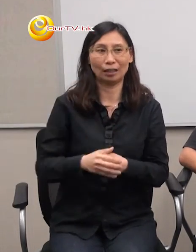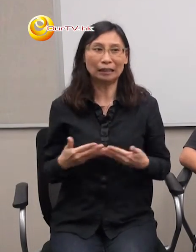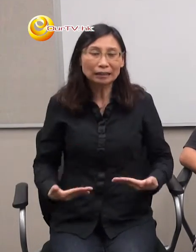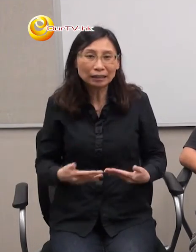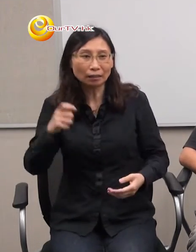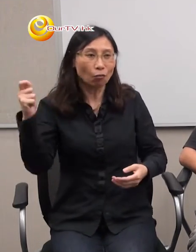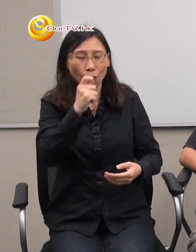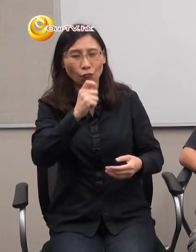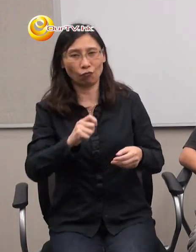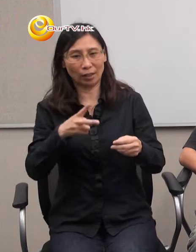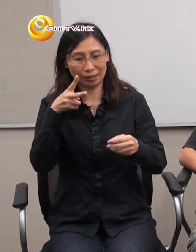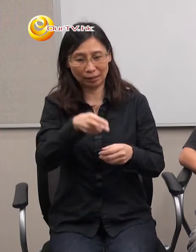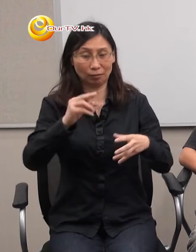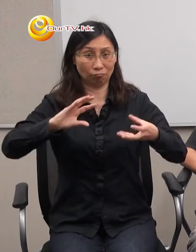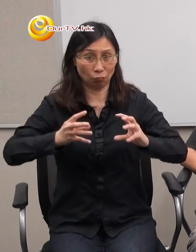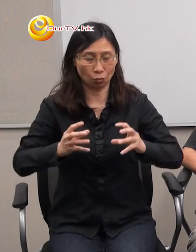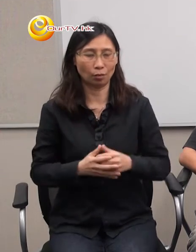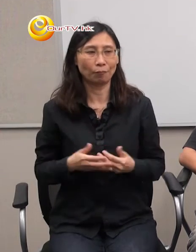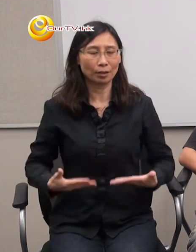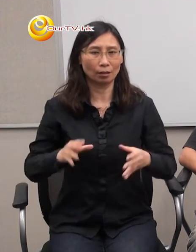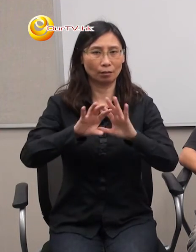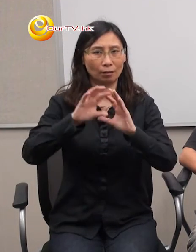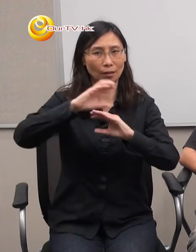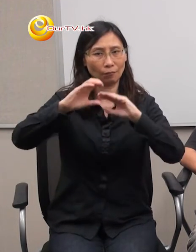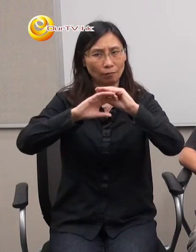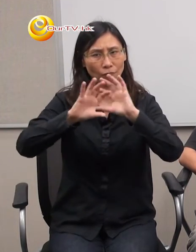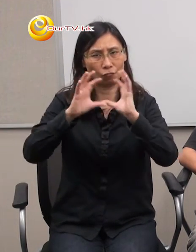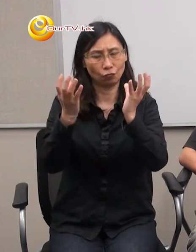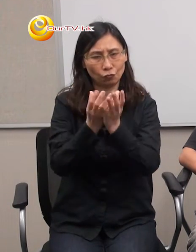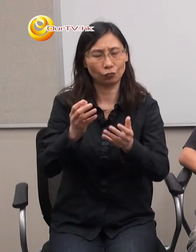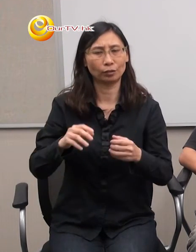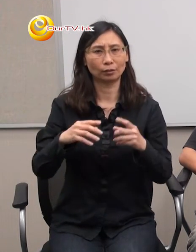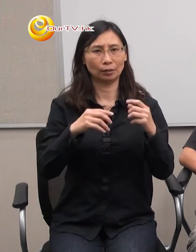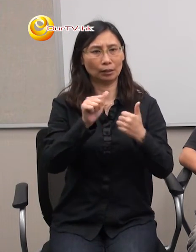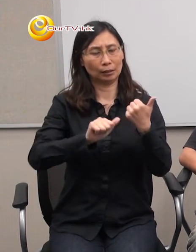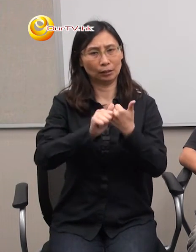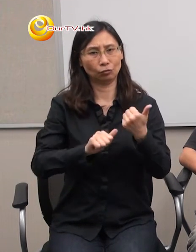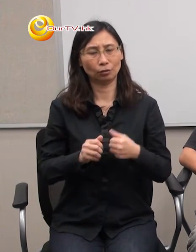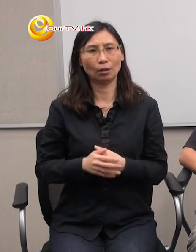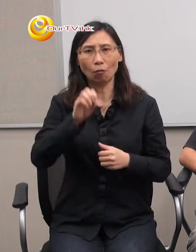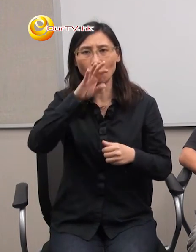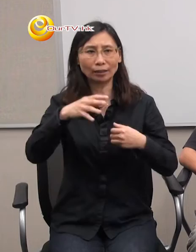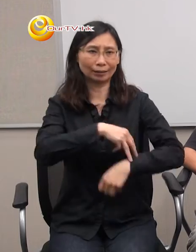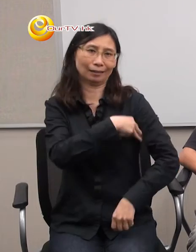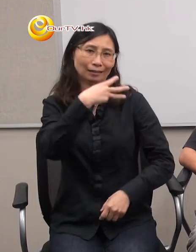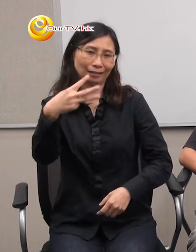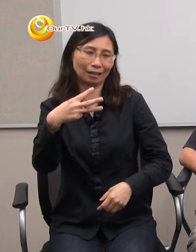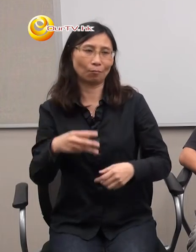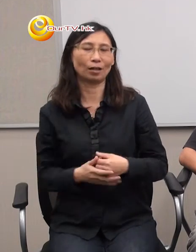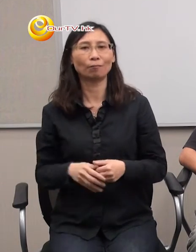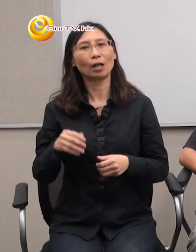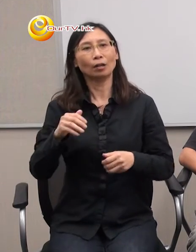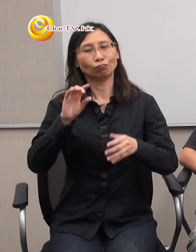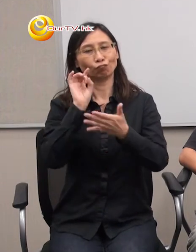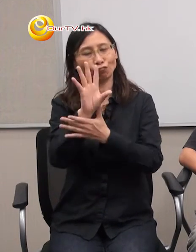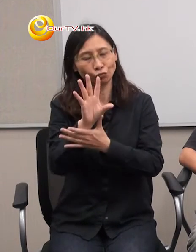有立法會建制派嘅議員咧就話哦，禮拜三嗰日咧不如4:00收工啦，因為張委員長嚟啦，